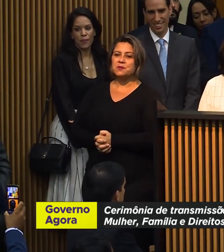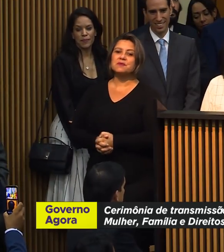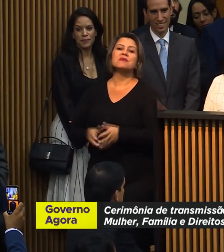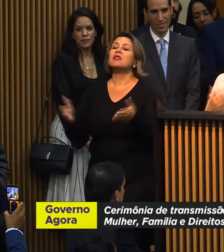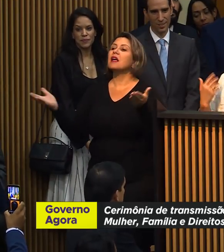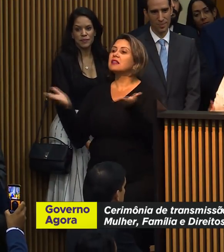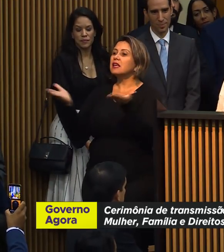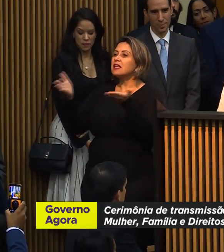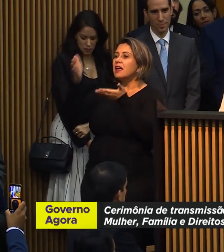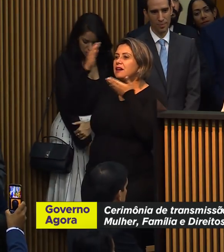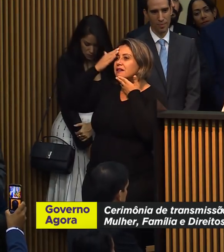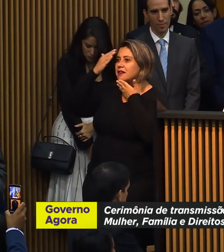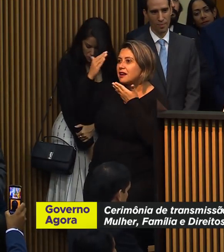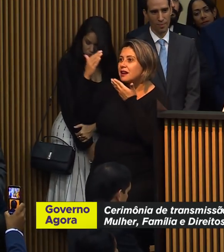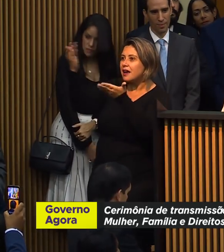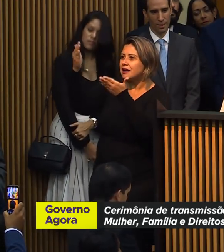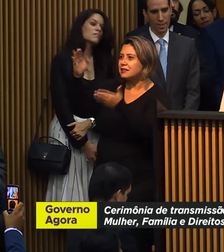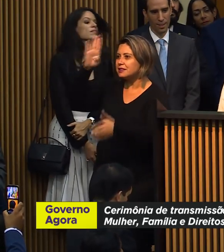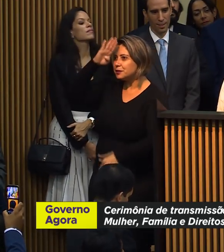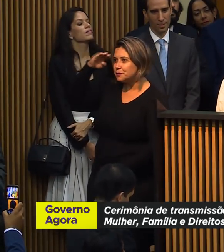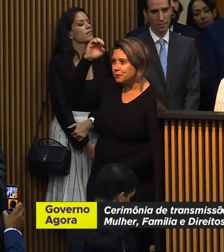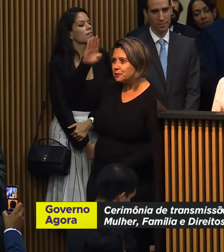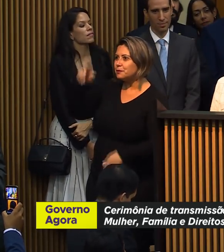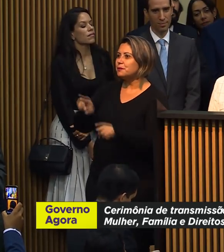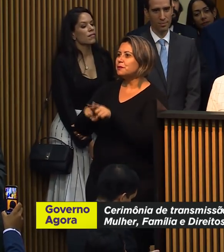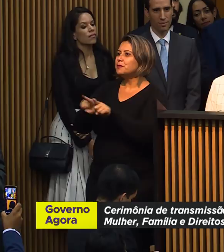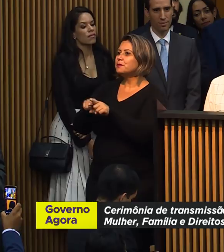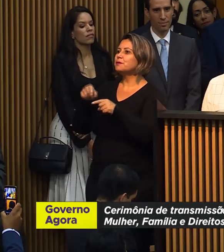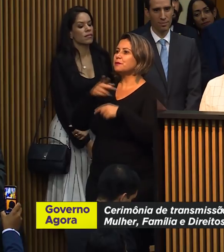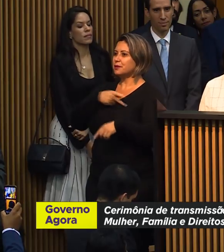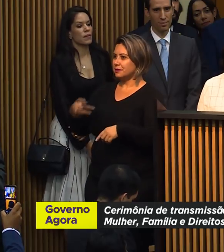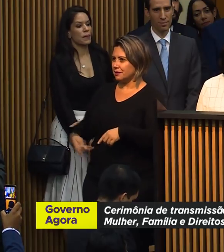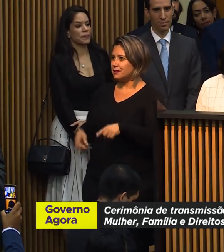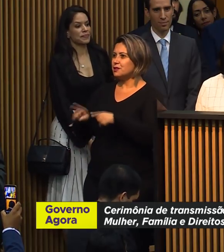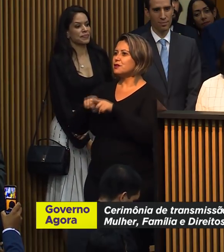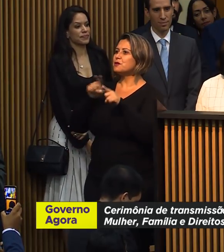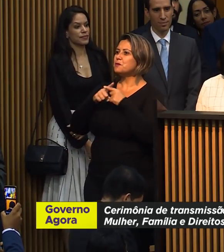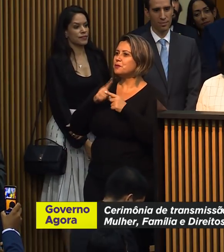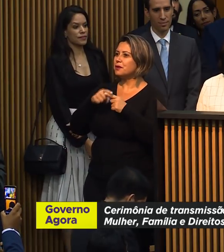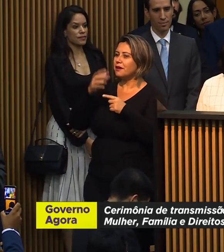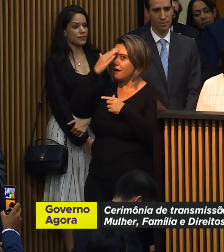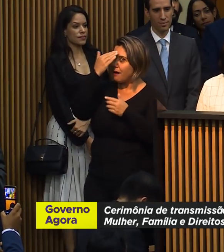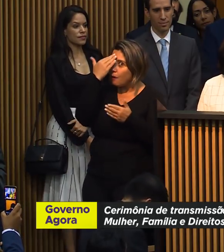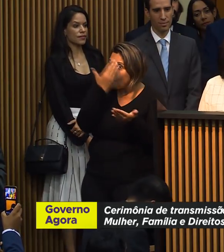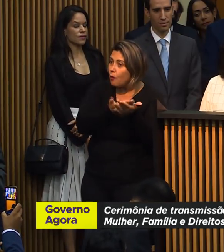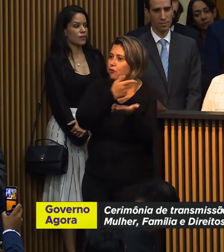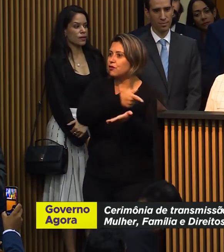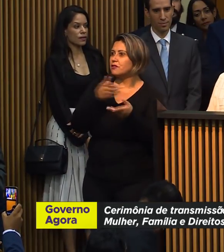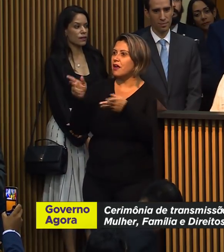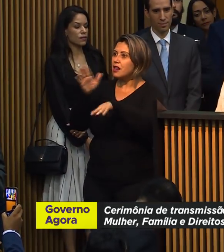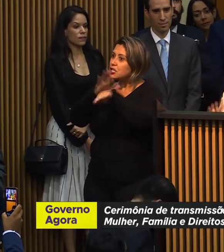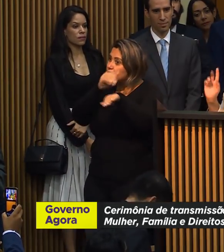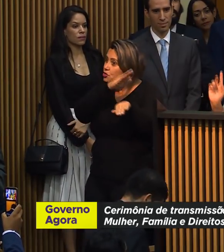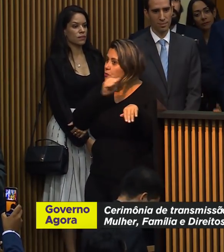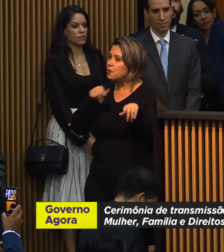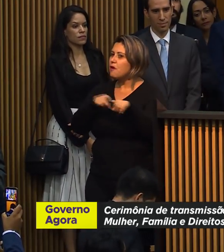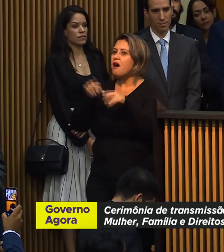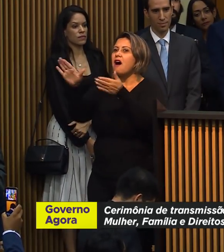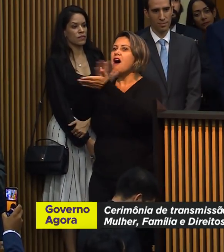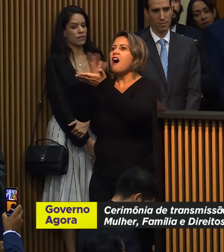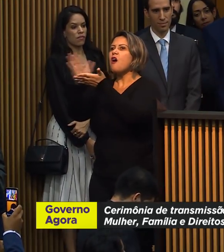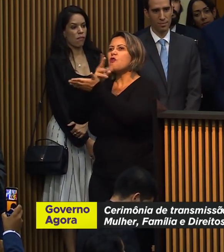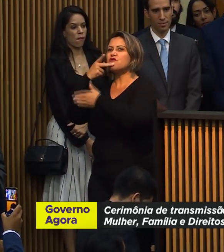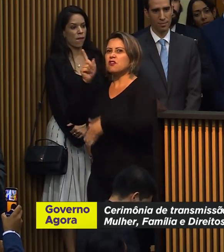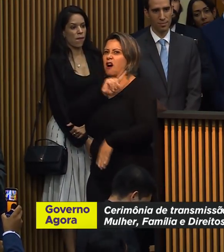ao presidente Bolsonaro por ter acreditado e confiado e me convidado para ser a ministra. Alguns disseram que eu não tomaria